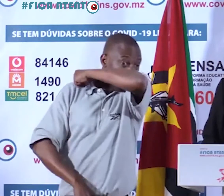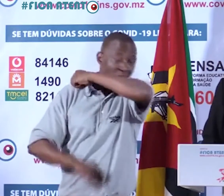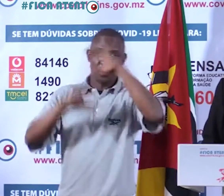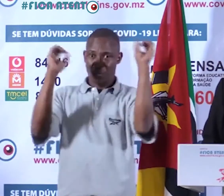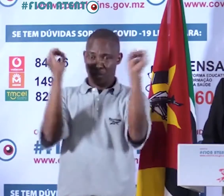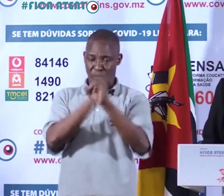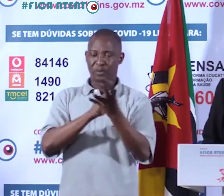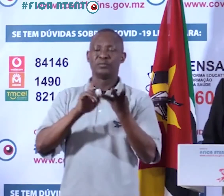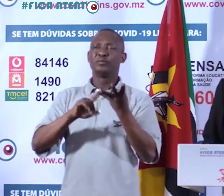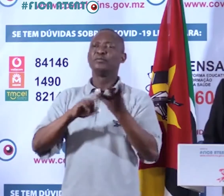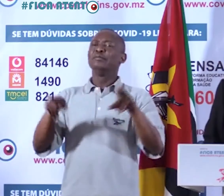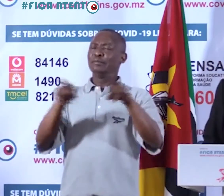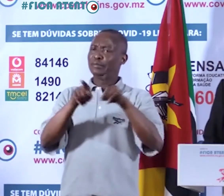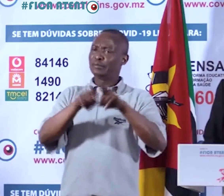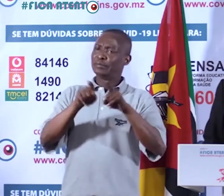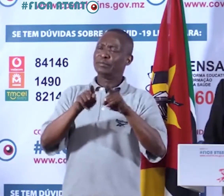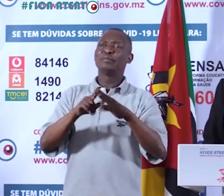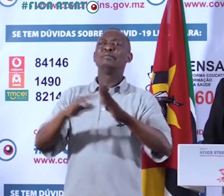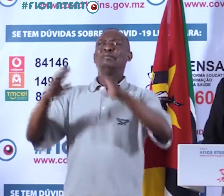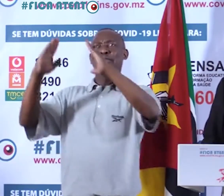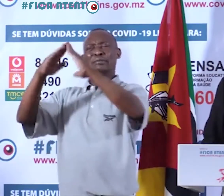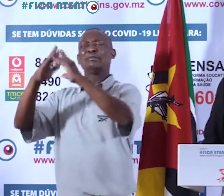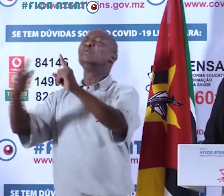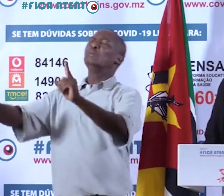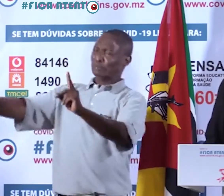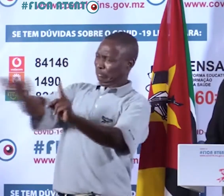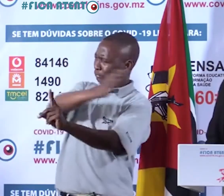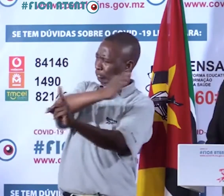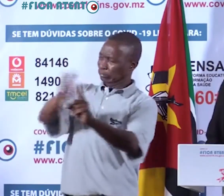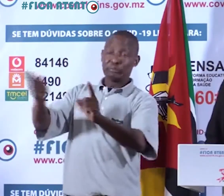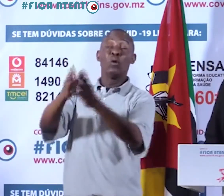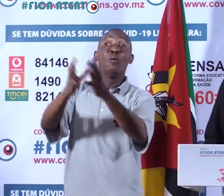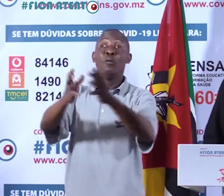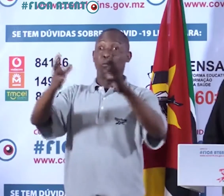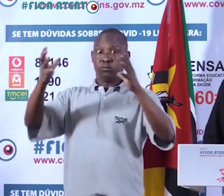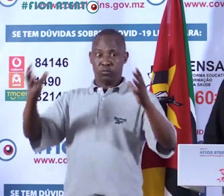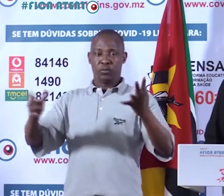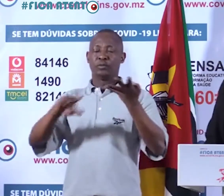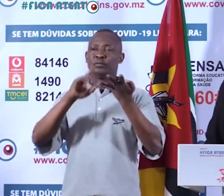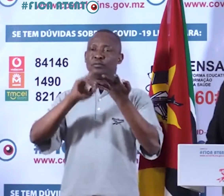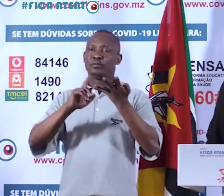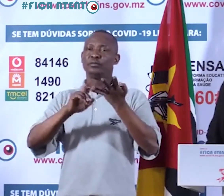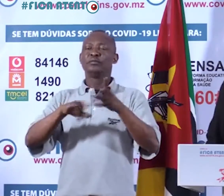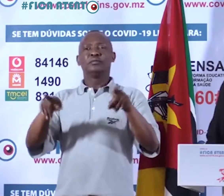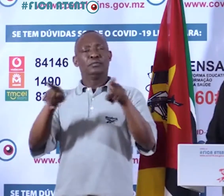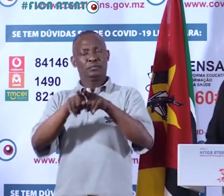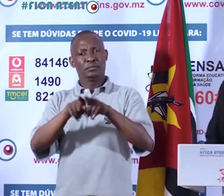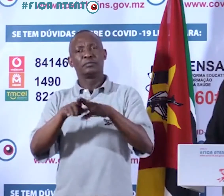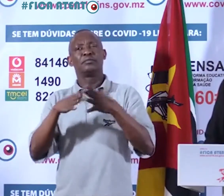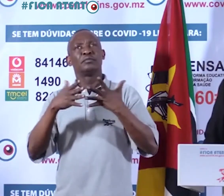a violência doméstica, também contribuindo para a redução da tomada de medidas